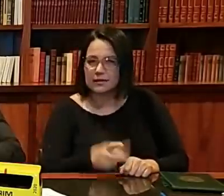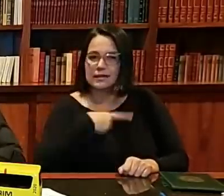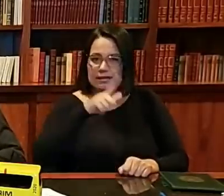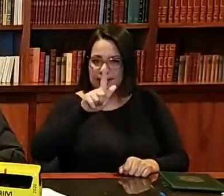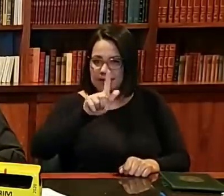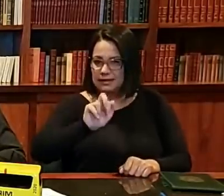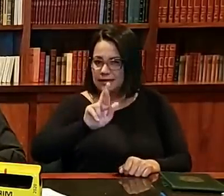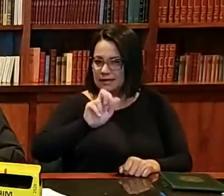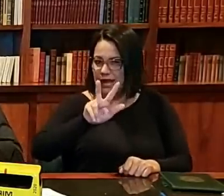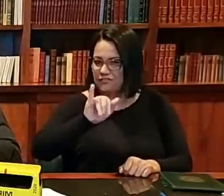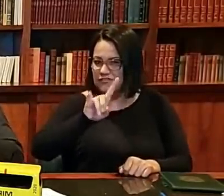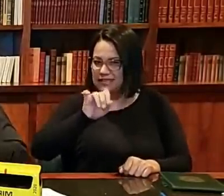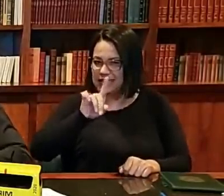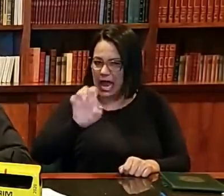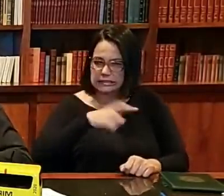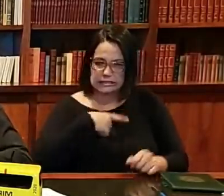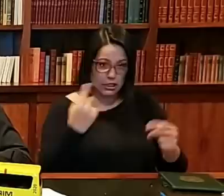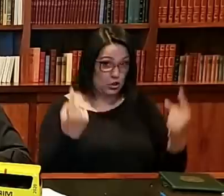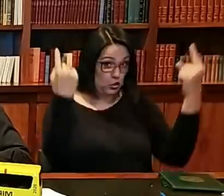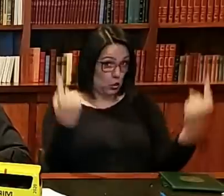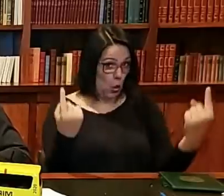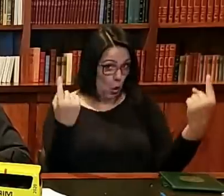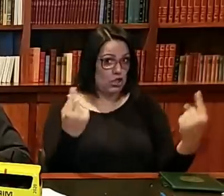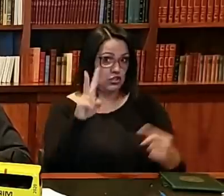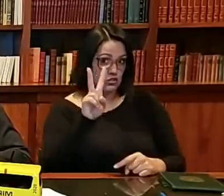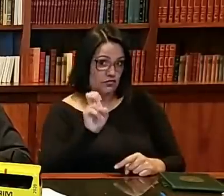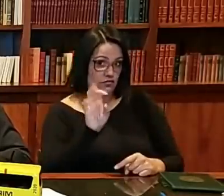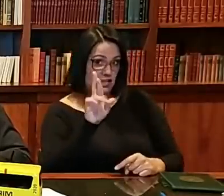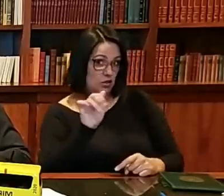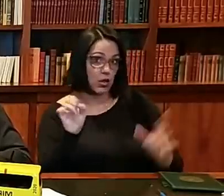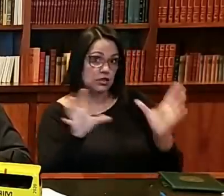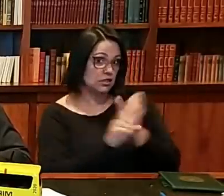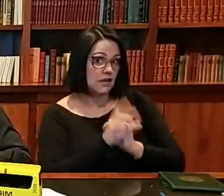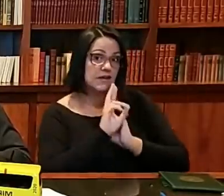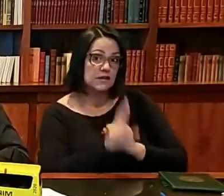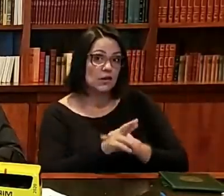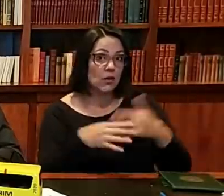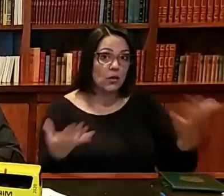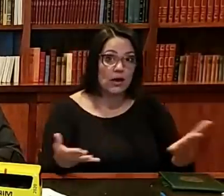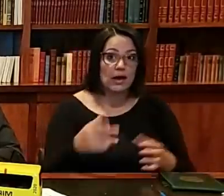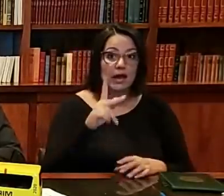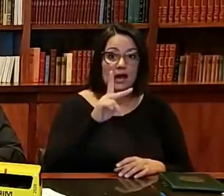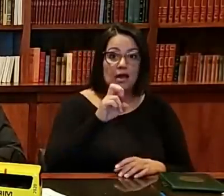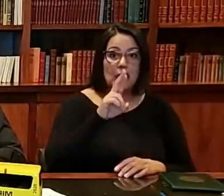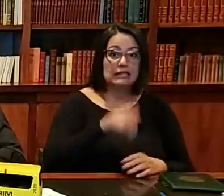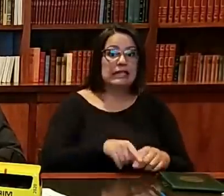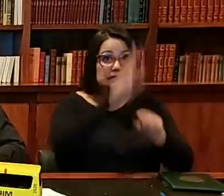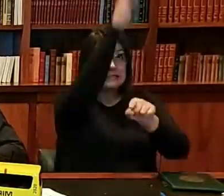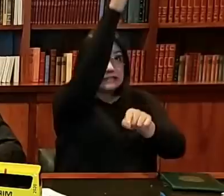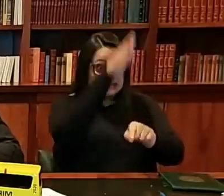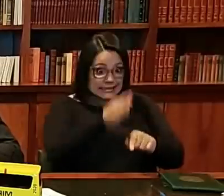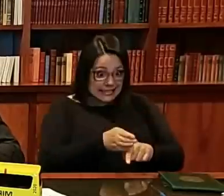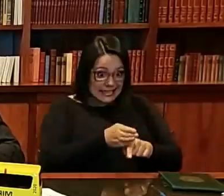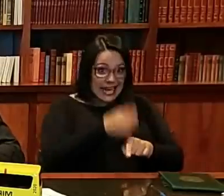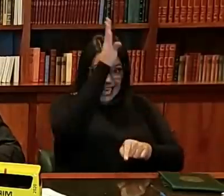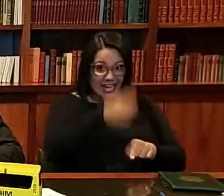gravidade, são as duas, os dois vetores, né? É, se pensar. Qual é o resultado dos vetores? É perpendicular ao eixo que parte da Terra. Isso. É